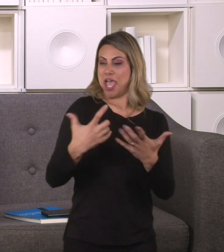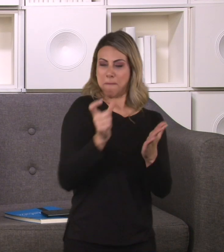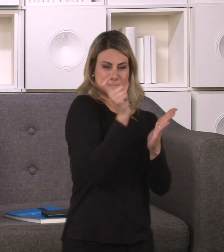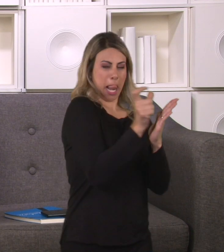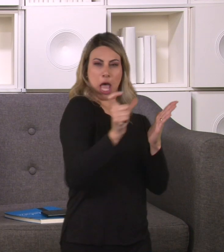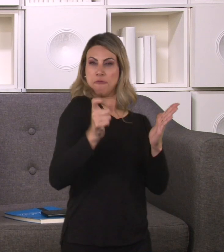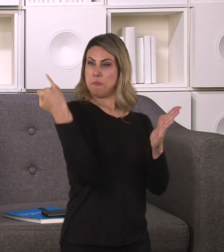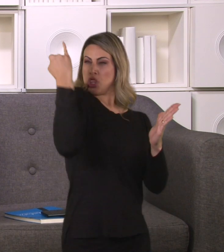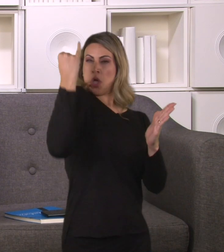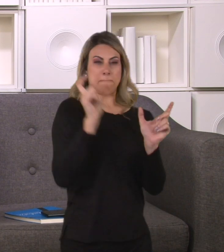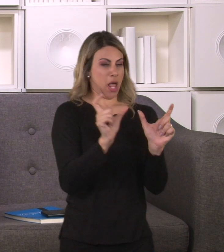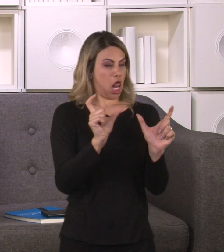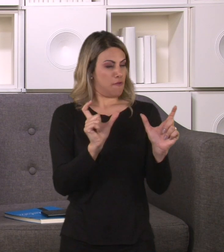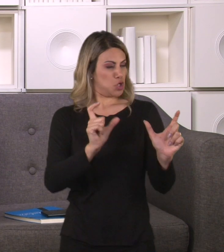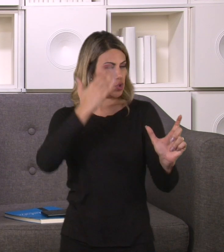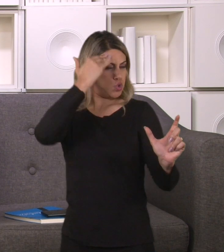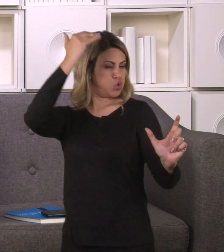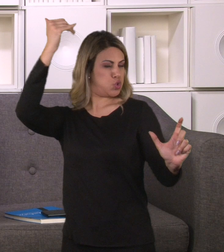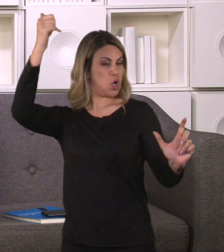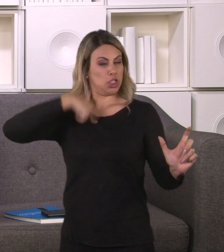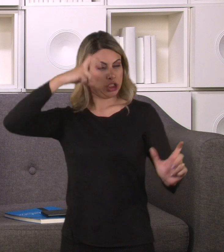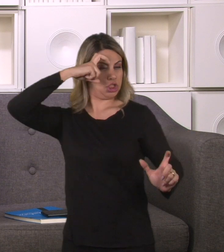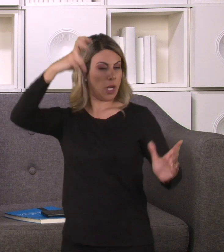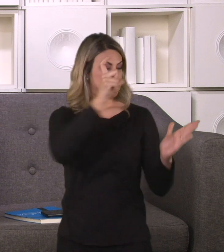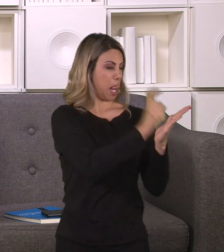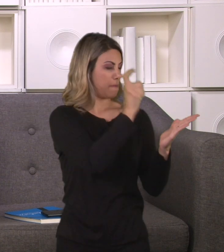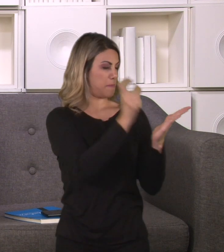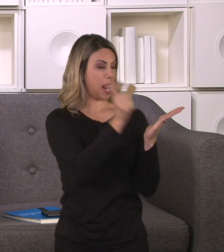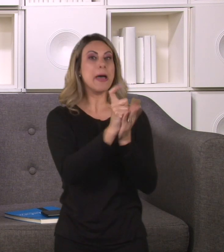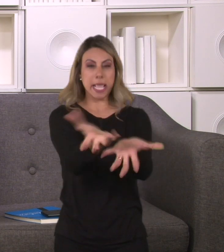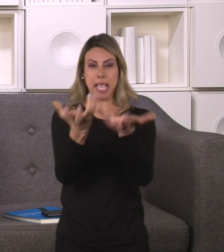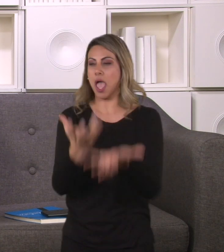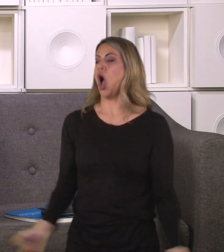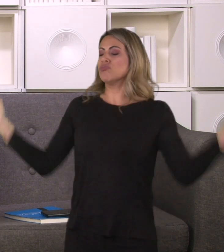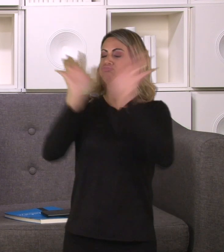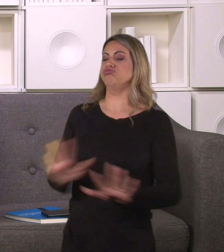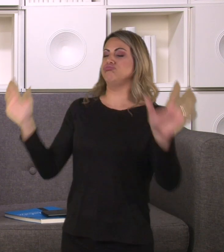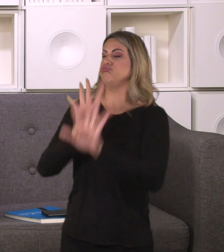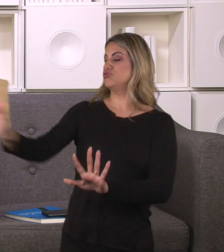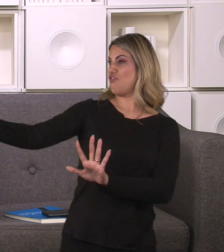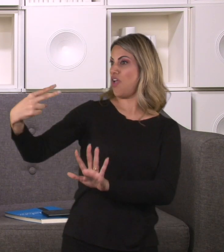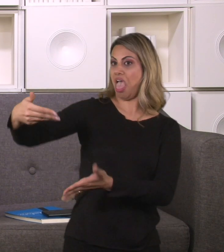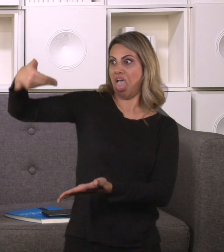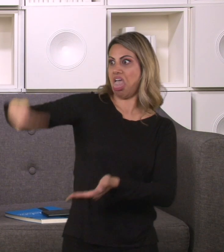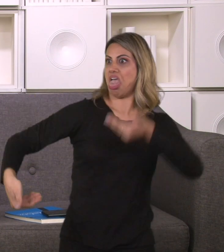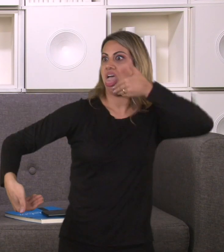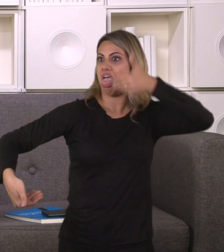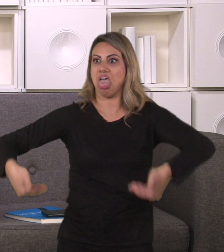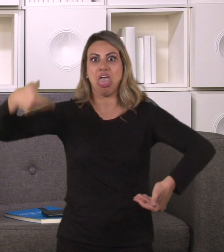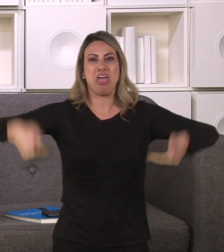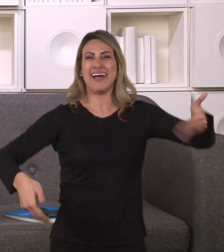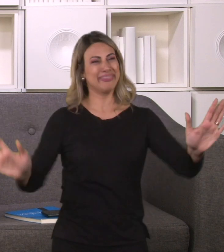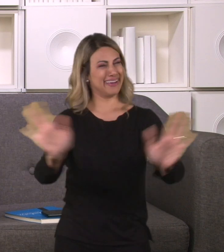as palavras, do tipo... Porque aí você está mais orando para o grupo do que para Deus. Quando você está escrevendo uma oração, preocupado se a